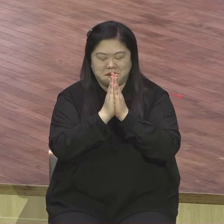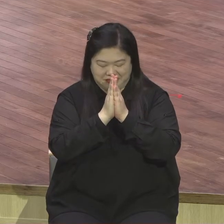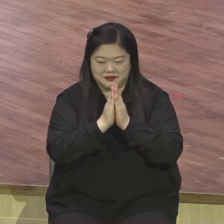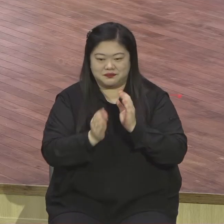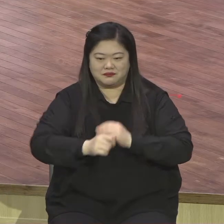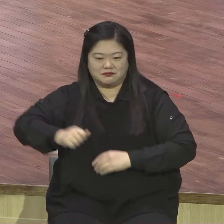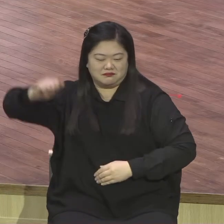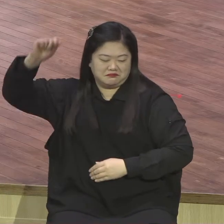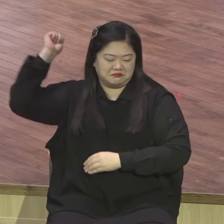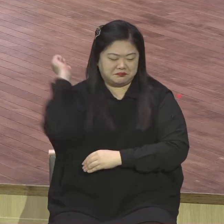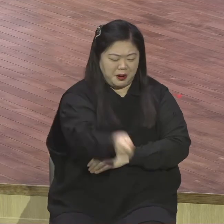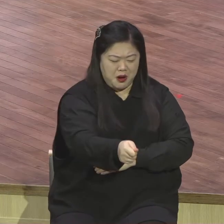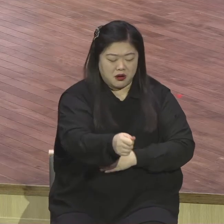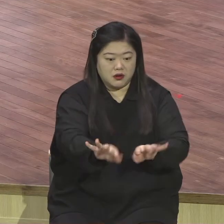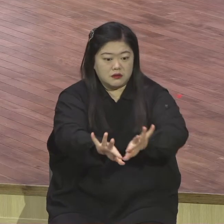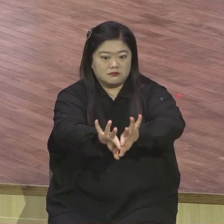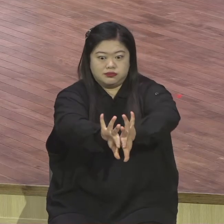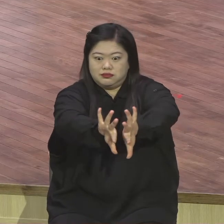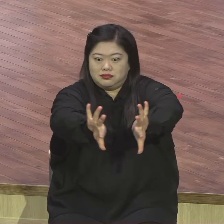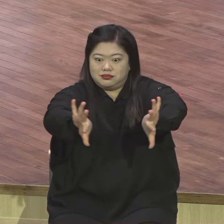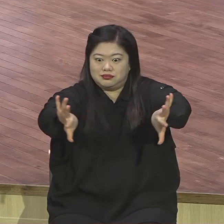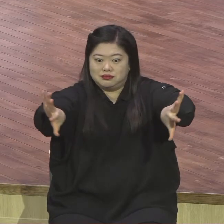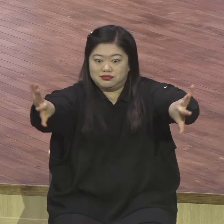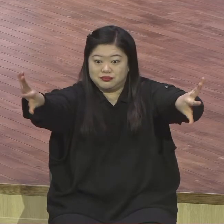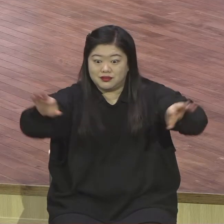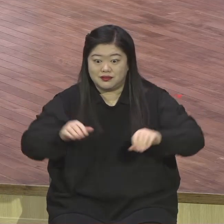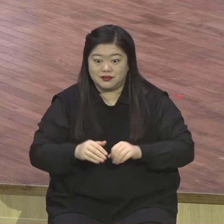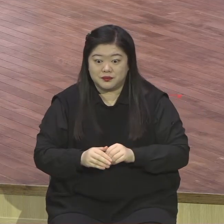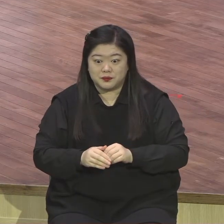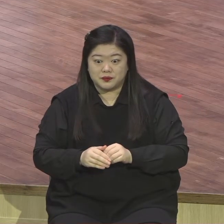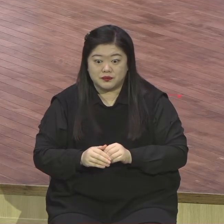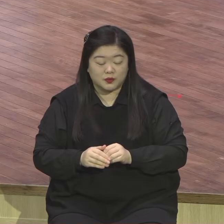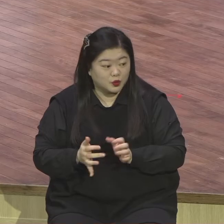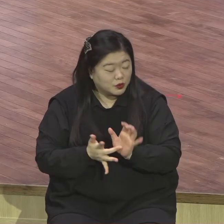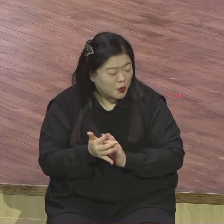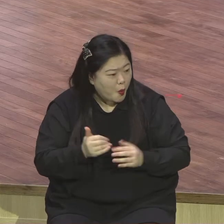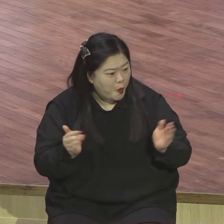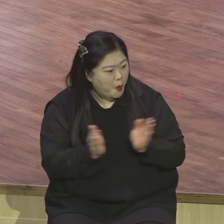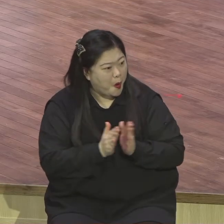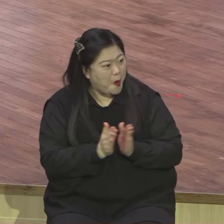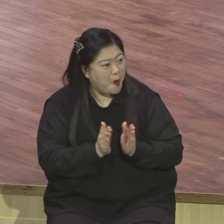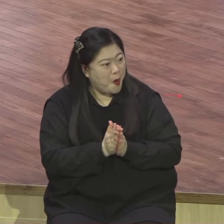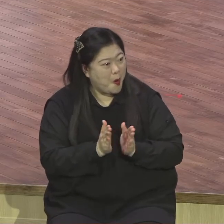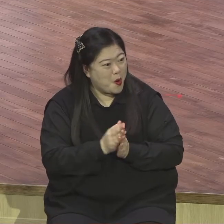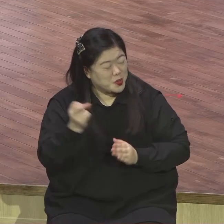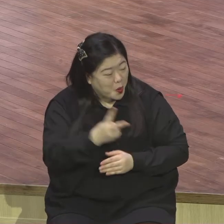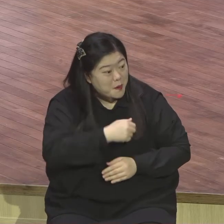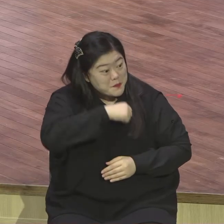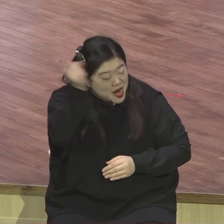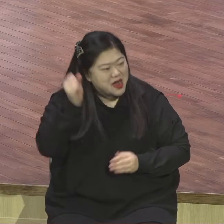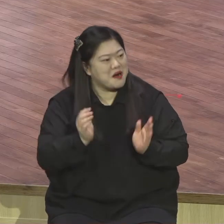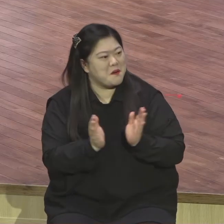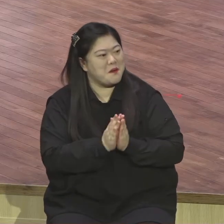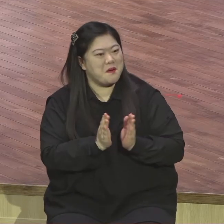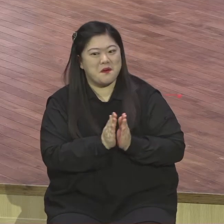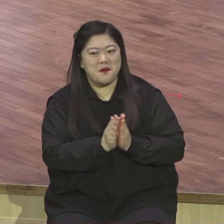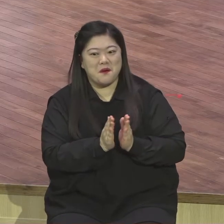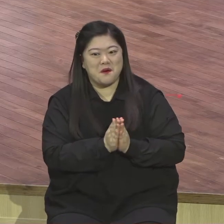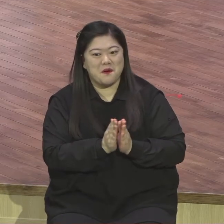쫙 갈랐어요. 이야 예수님이 대단하네. 대단하다. 그러니까 모세도 저도